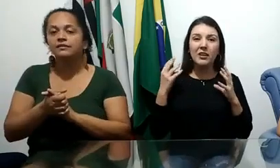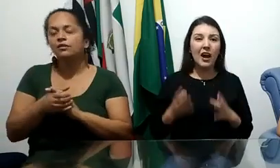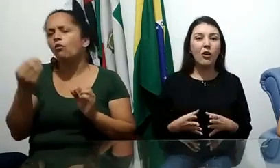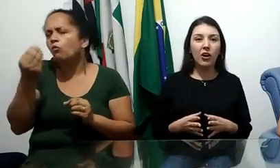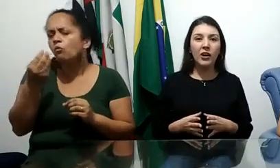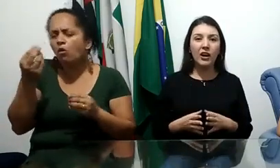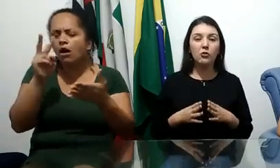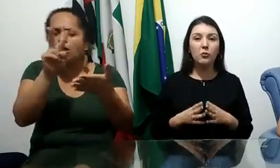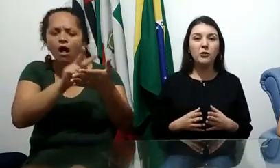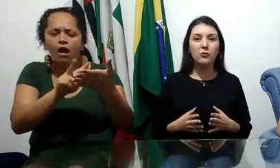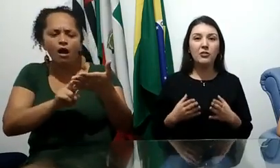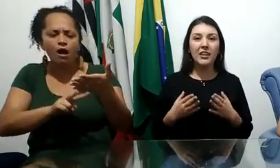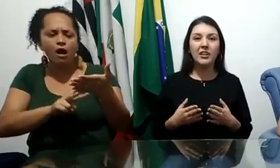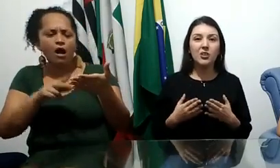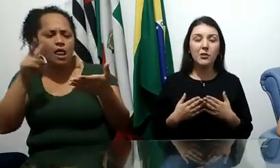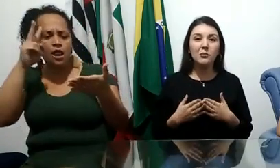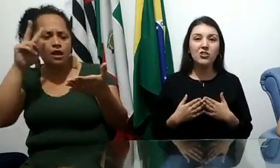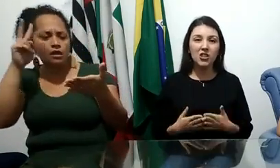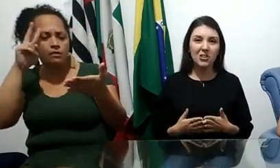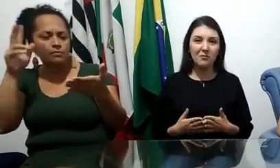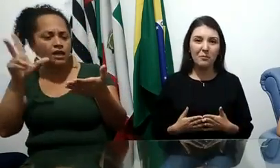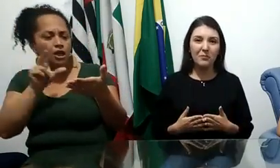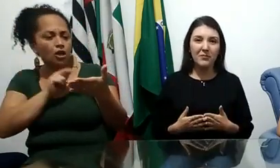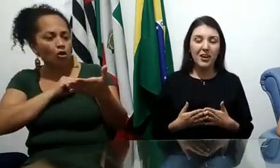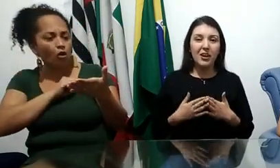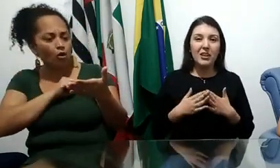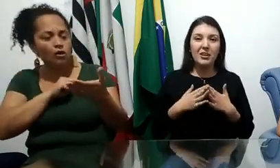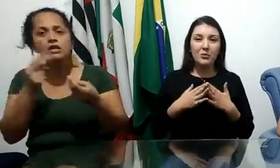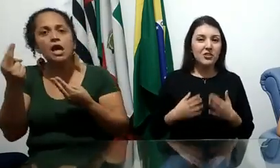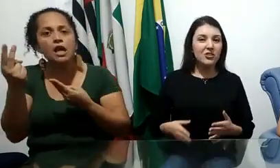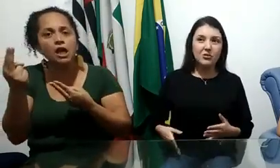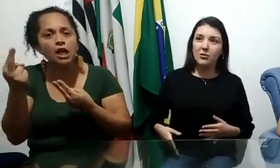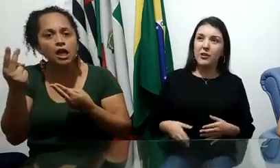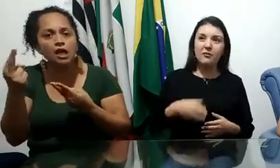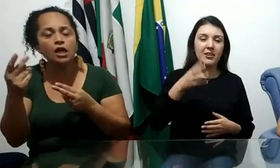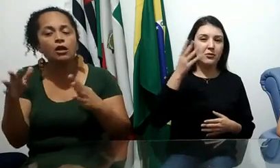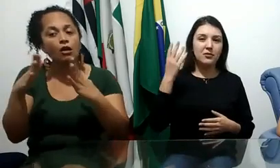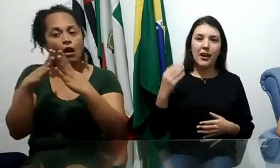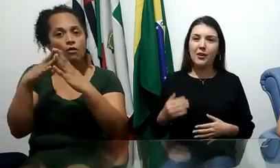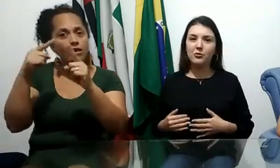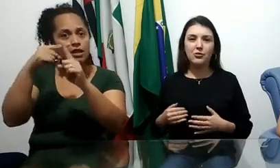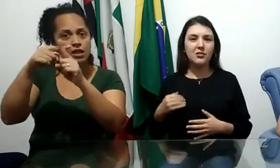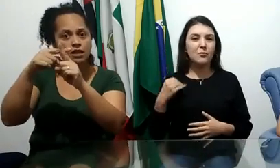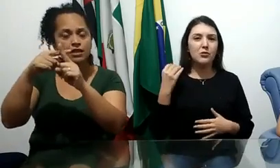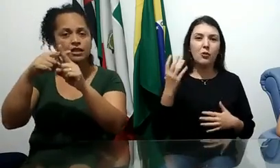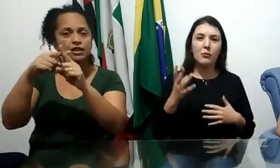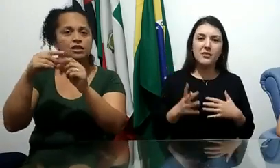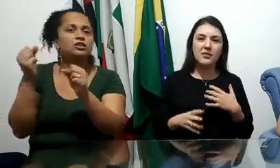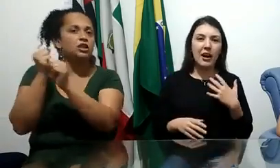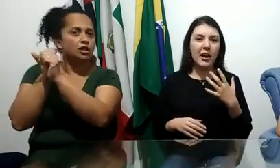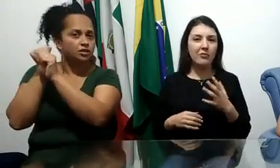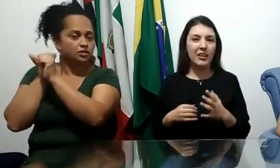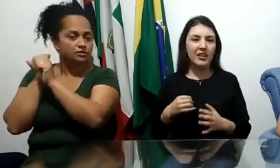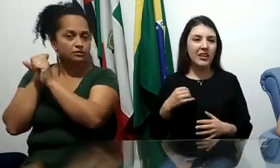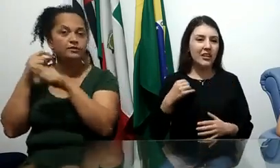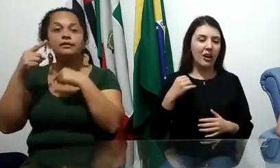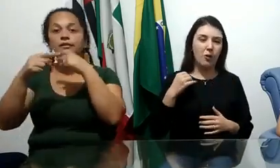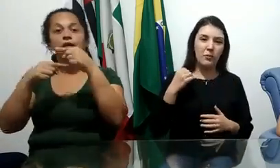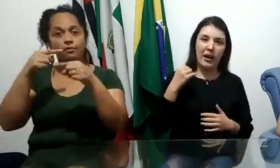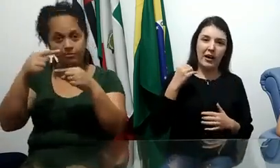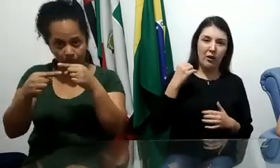lembrei na hora do perfil da igreja primitiva. Depois que Jesus foi levado aos céus, os discípulos começaram